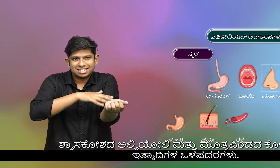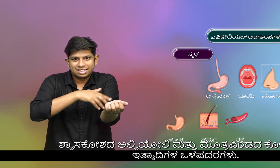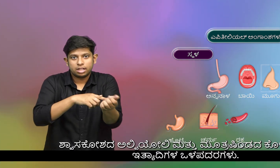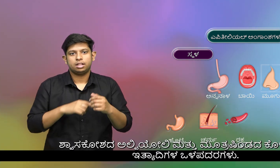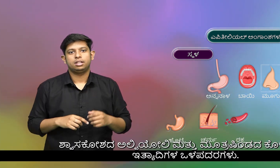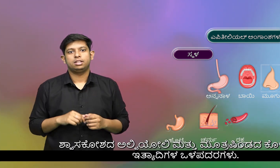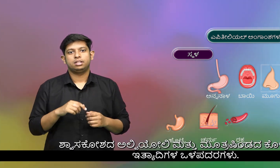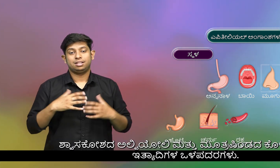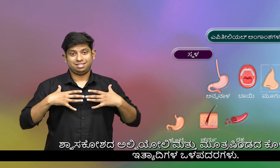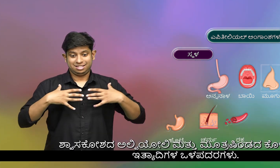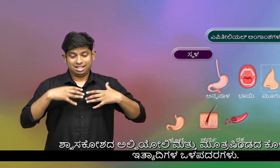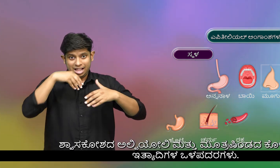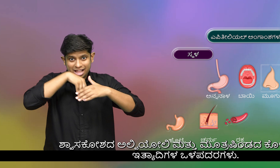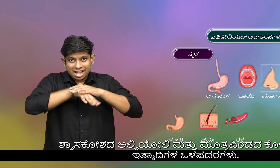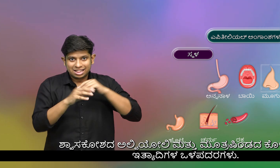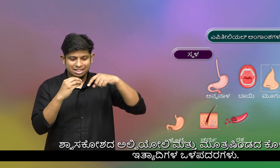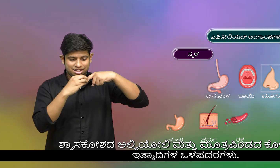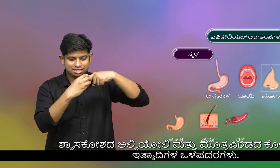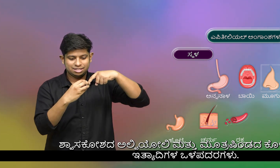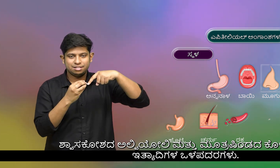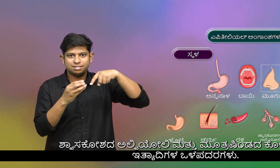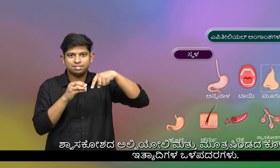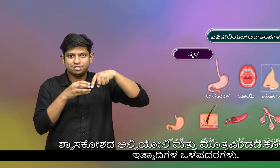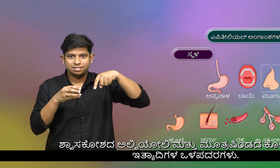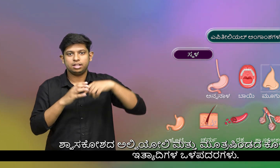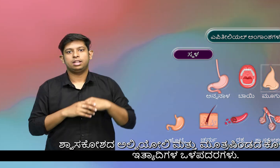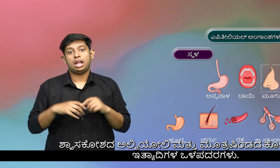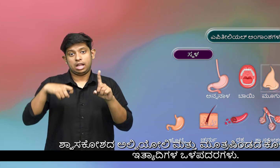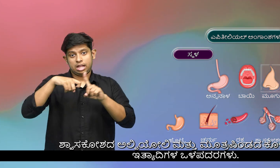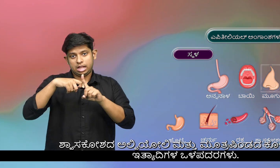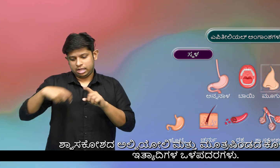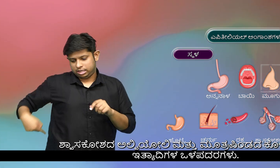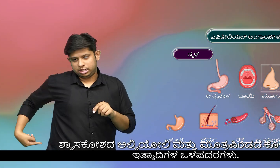ಶ್ವಾಸಕೋಶದ ಆಲ್ವಿಯೋಲಿ ಮತ್ತು ಮೂತ್ರಪಿಂಡದ ಕೊಳವೆಗಳು ಇತ್ಯಾದಿಗಳ ಒಳಪದರಗಳು.